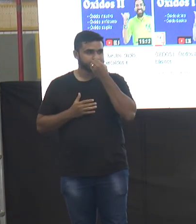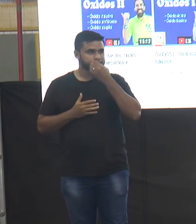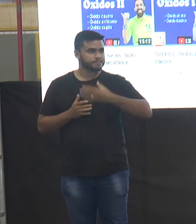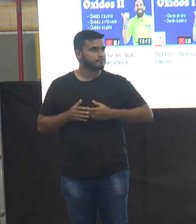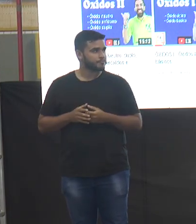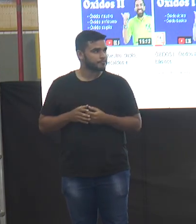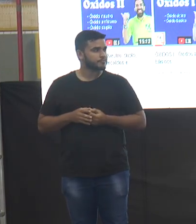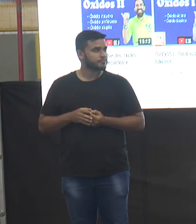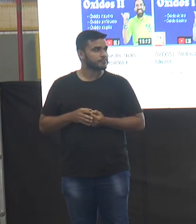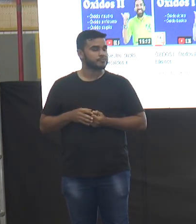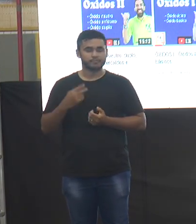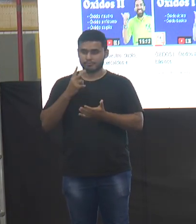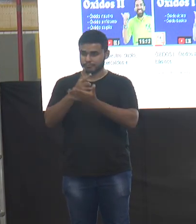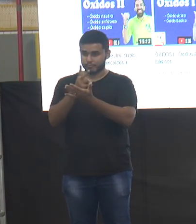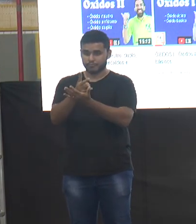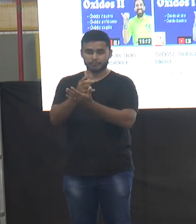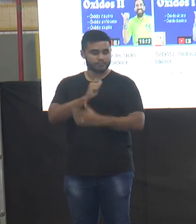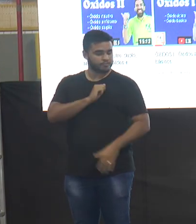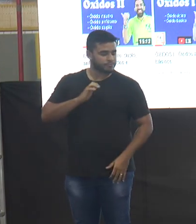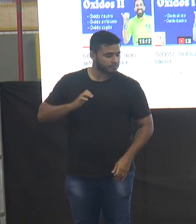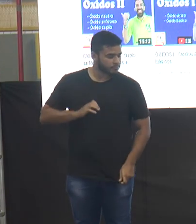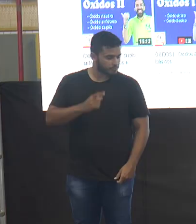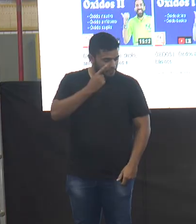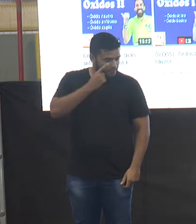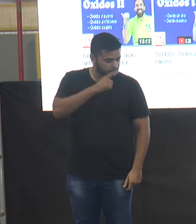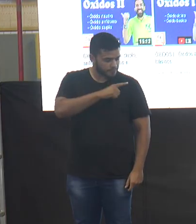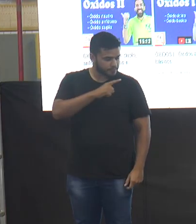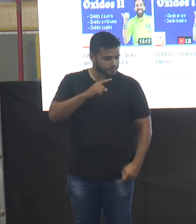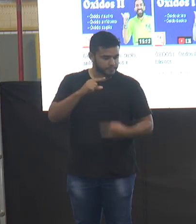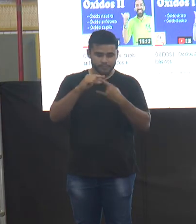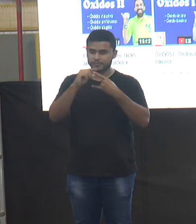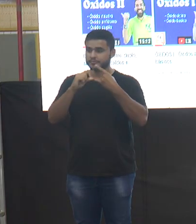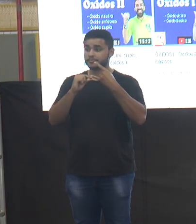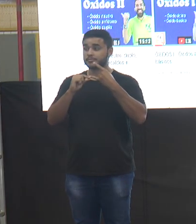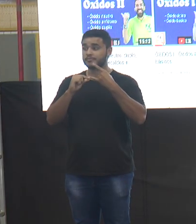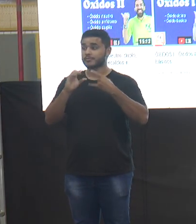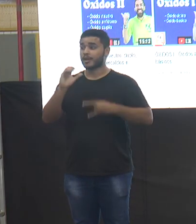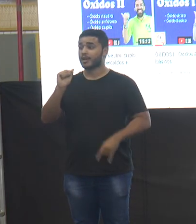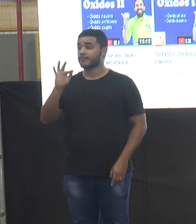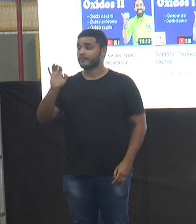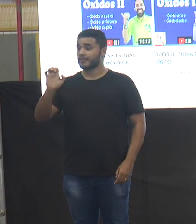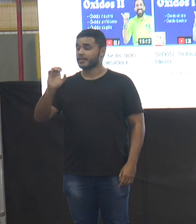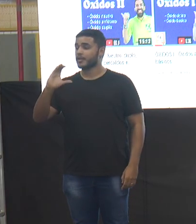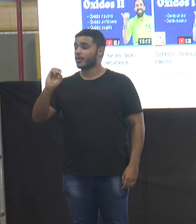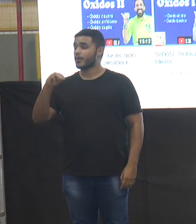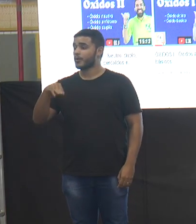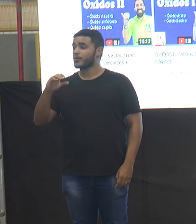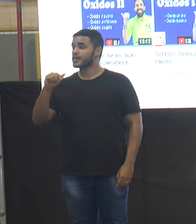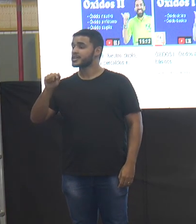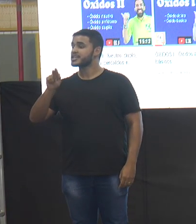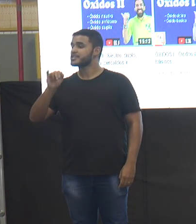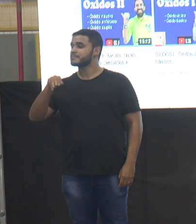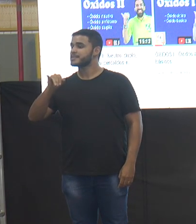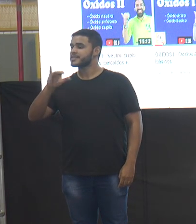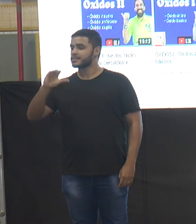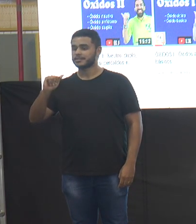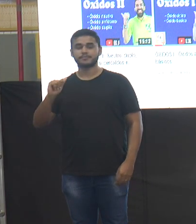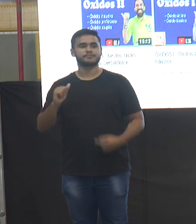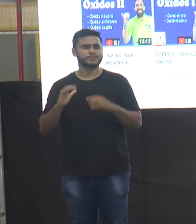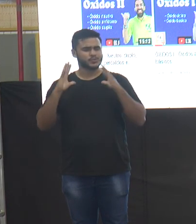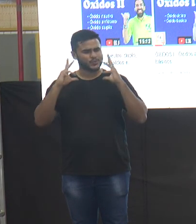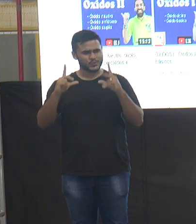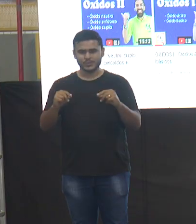Relembrar que eu quero continuar junto com vocês. Canal Café com Química tem praticamente toda a parte